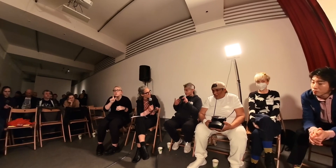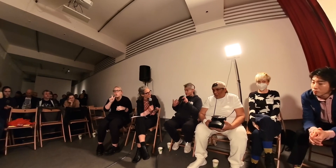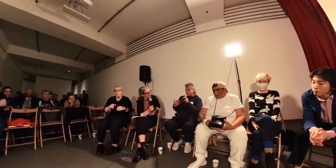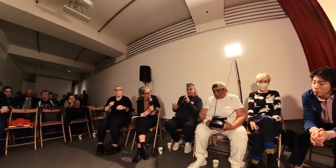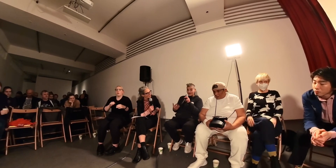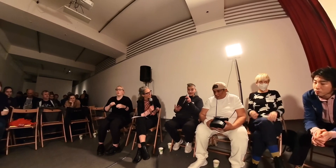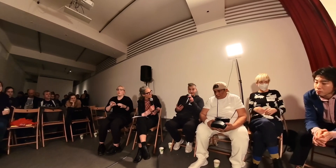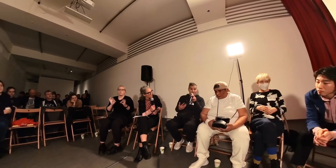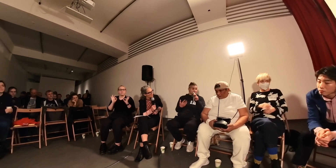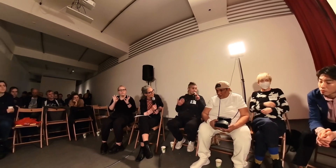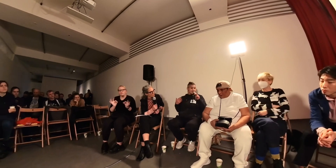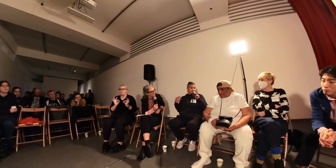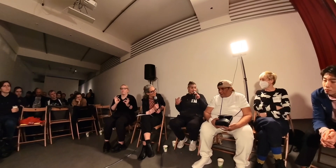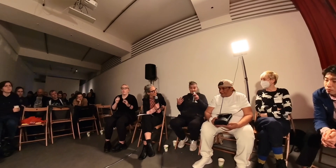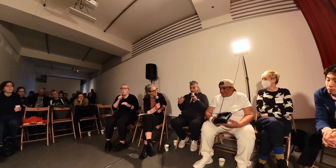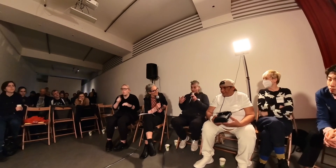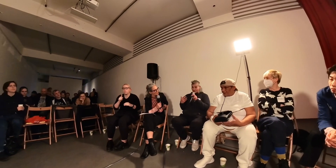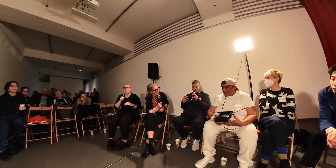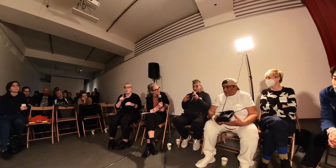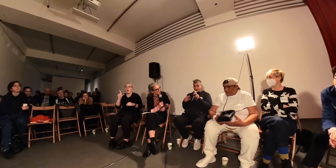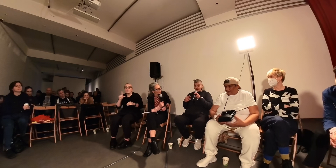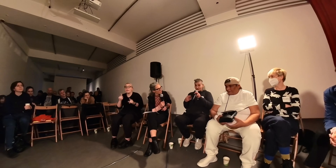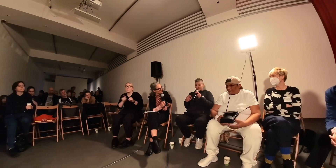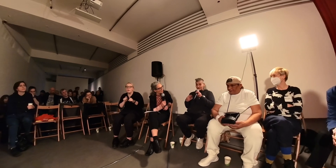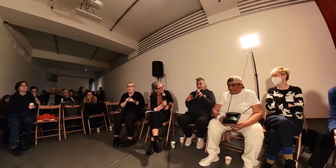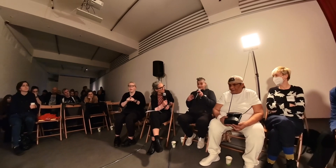co ona je skvělý člověk. To samý naše Linda. A